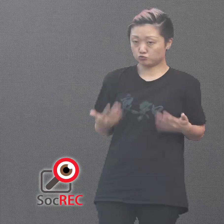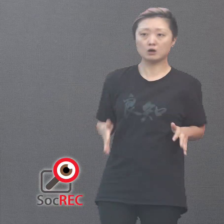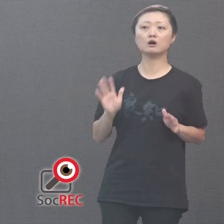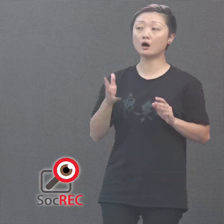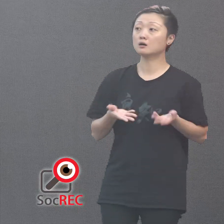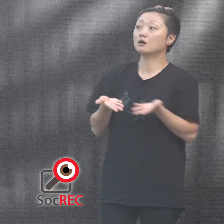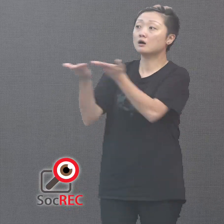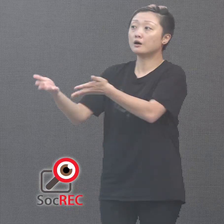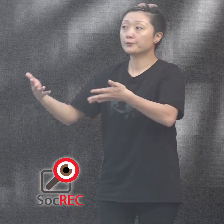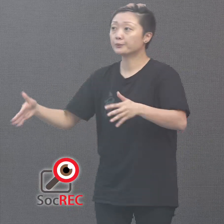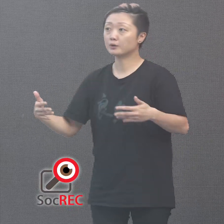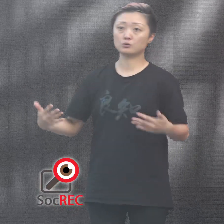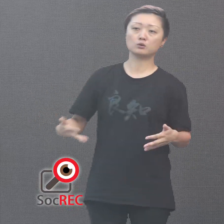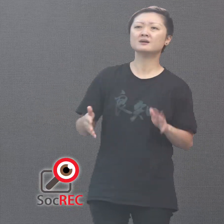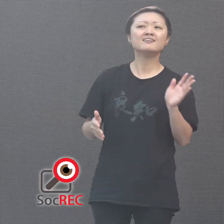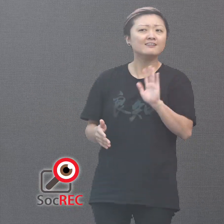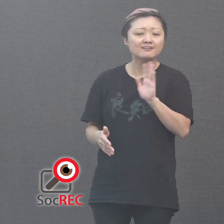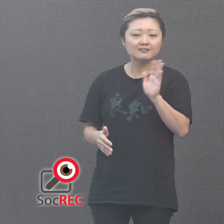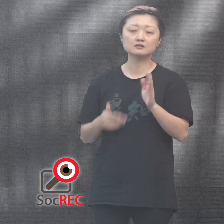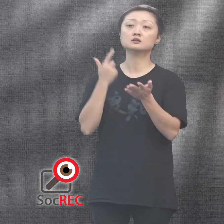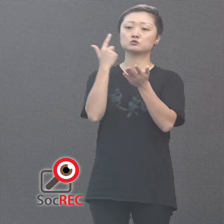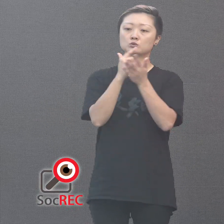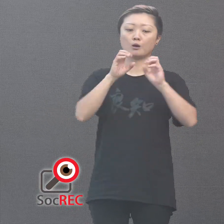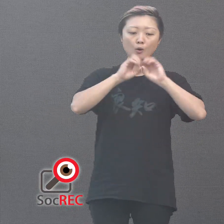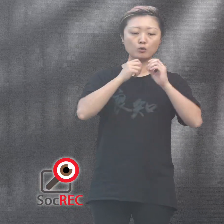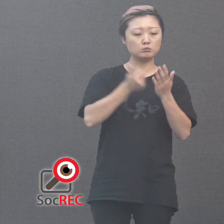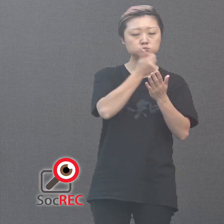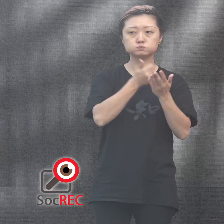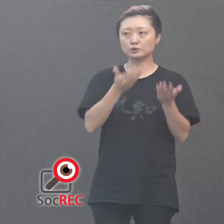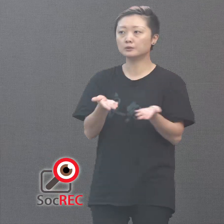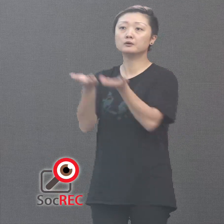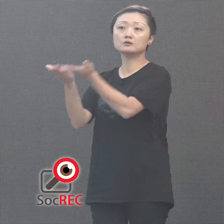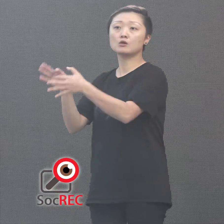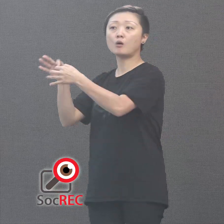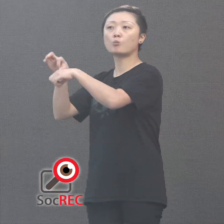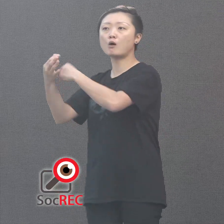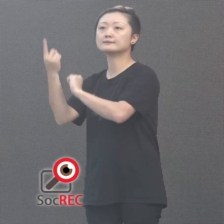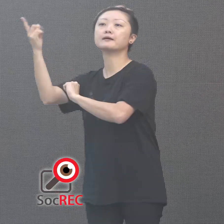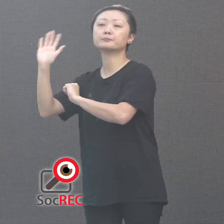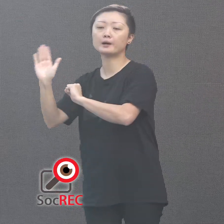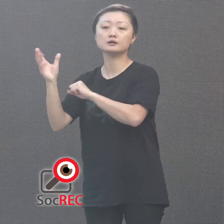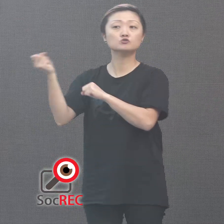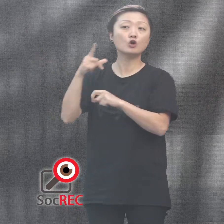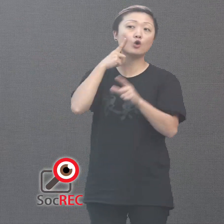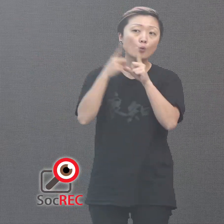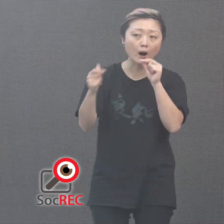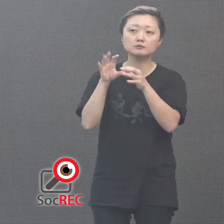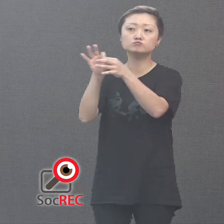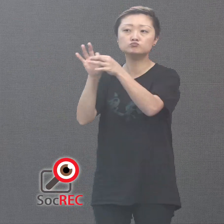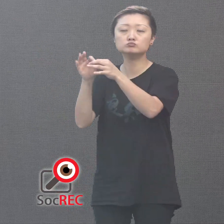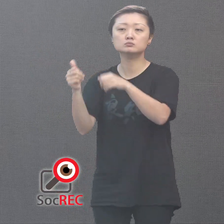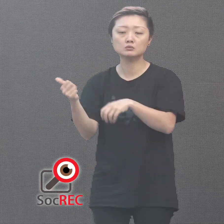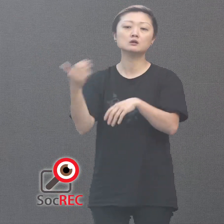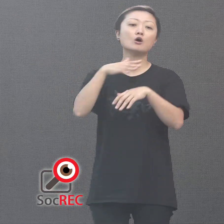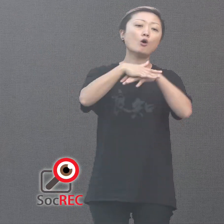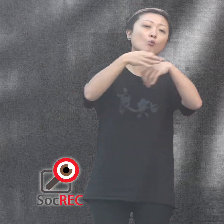後，我們是現在都積極地去 liaise 緊一些可能台灣啦、韓國的不同的 NGO， 希望可以將這個